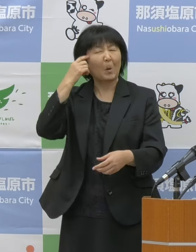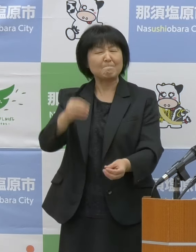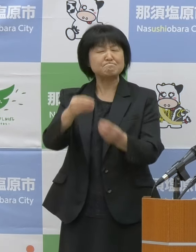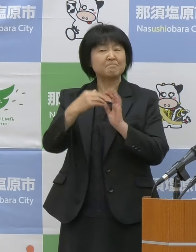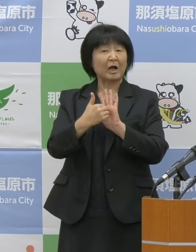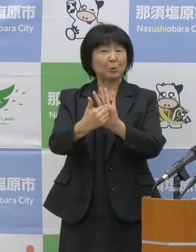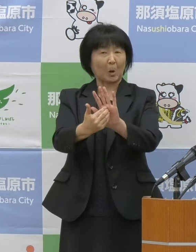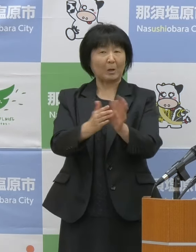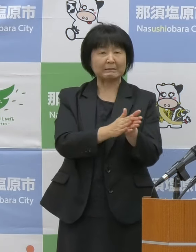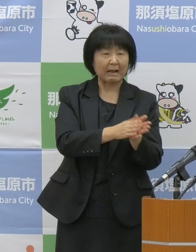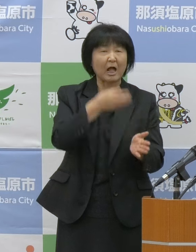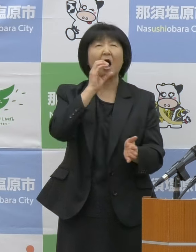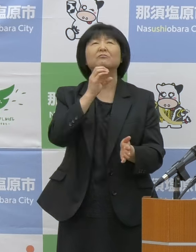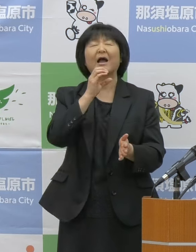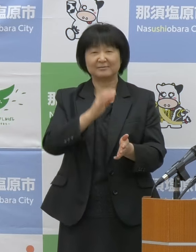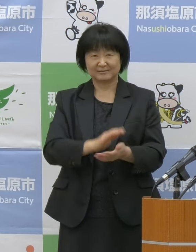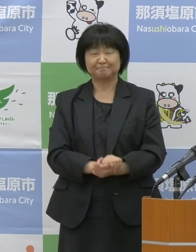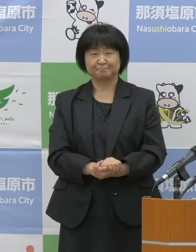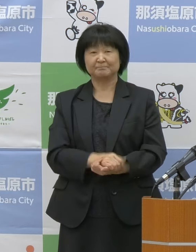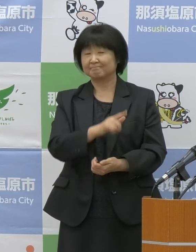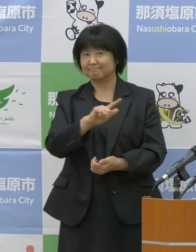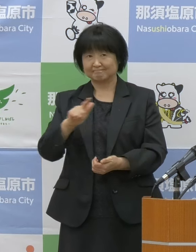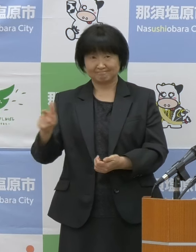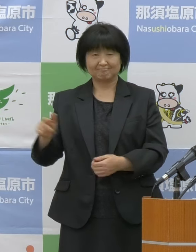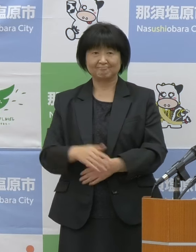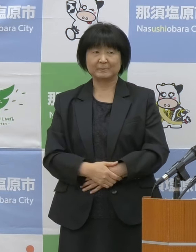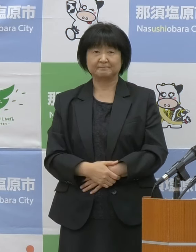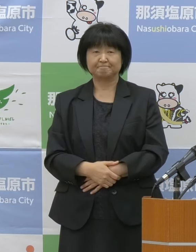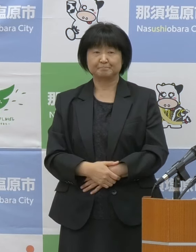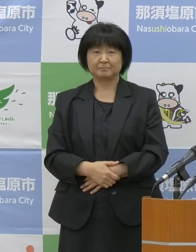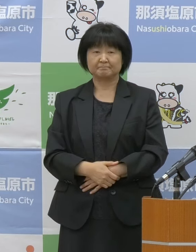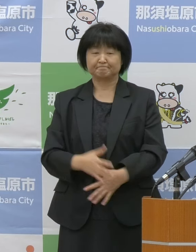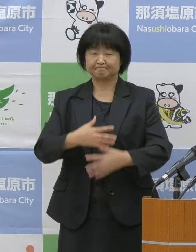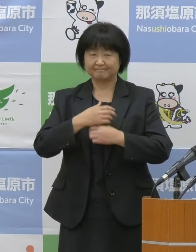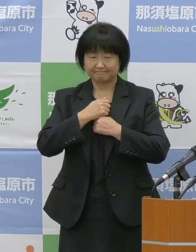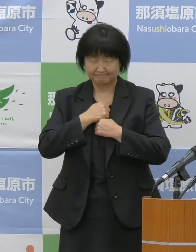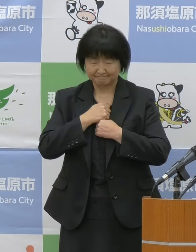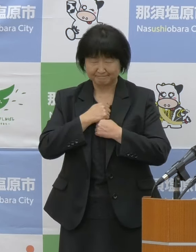防、手洗い、うがいとかですね、そういったことに気をつ